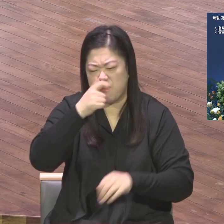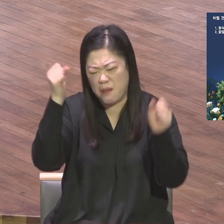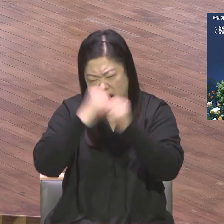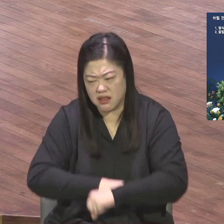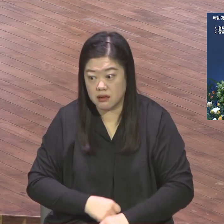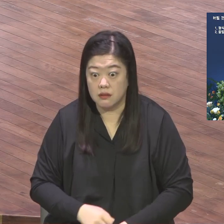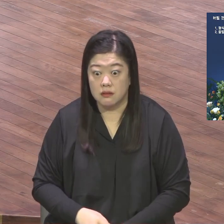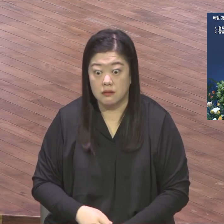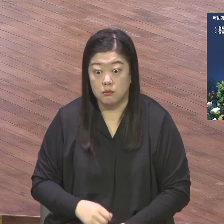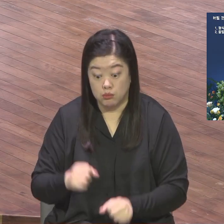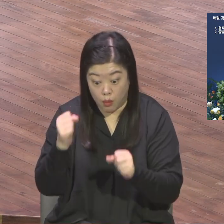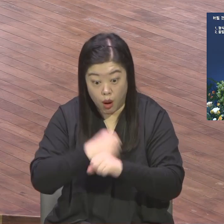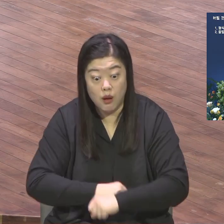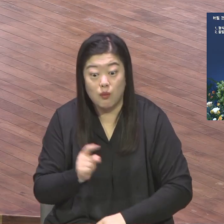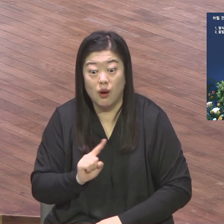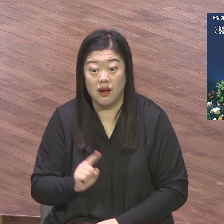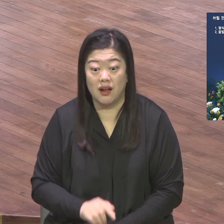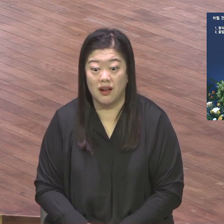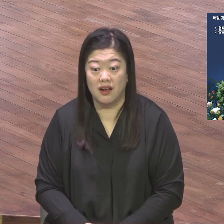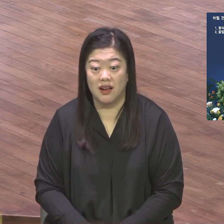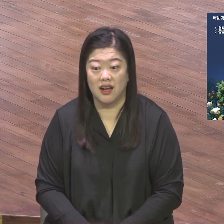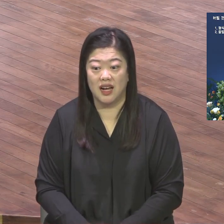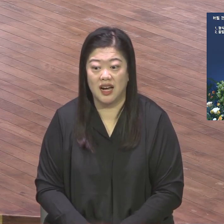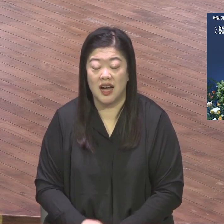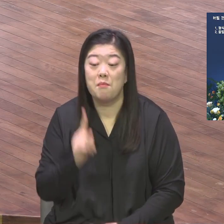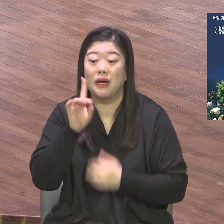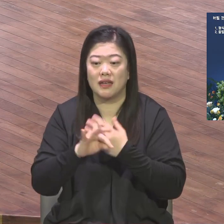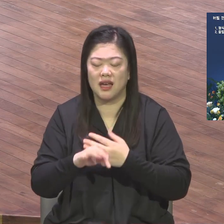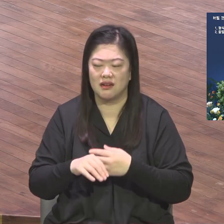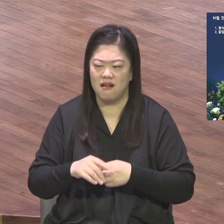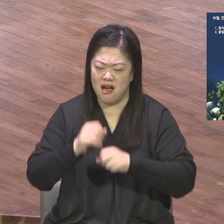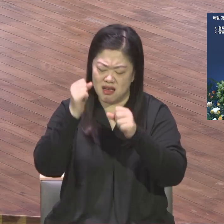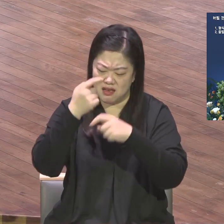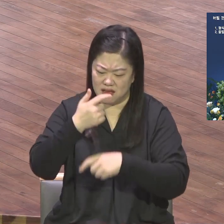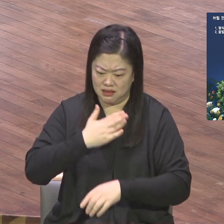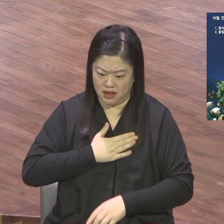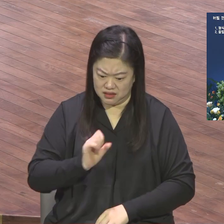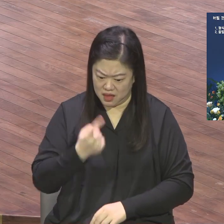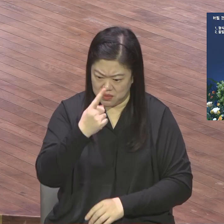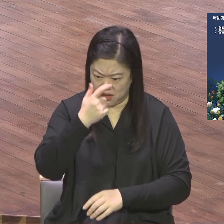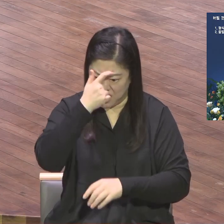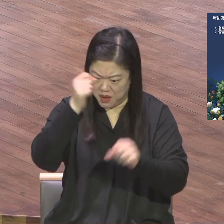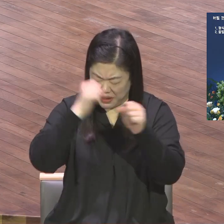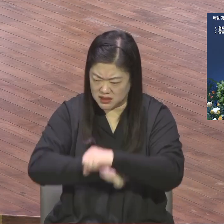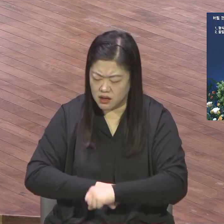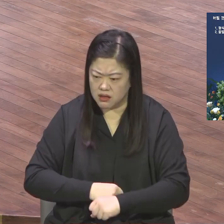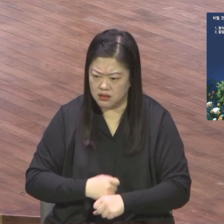되겠어요? 그것 때문에 그 조그만한 거 하나 가지고 갈등하면서